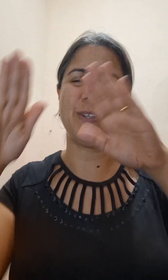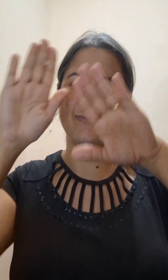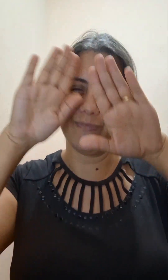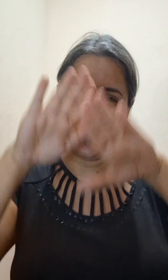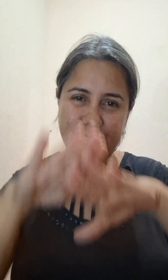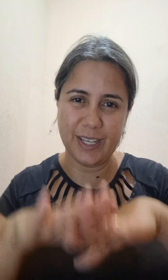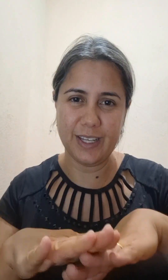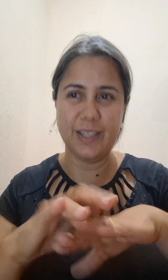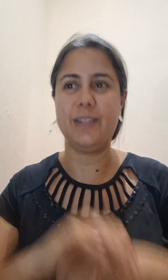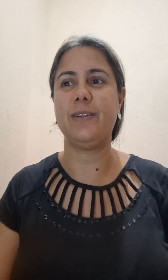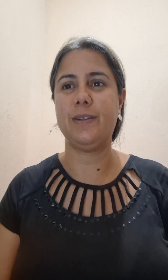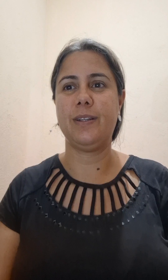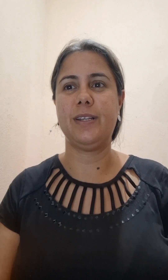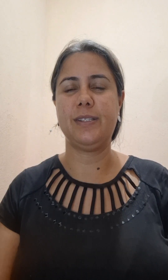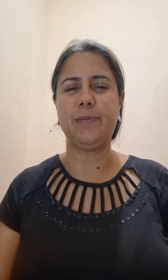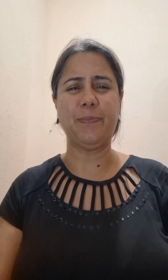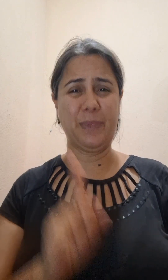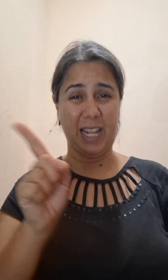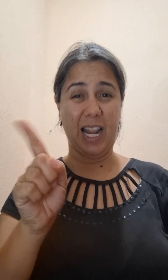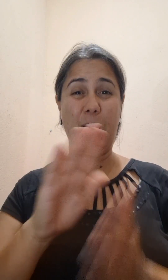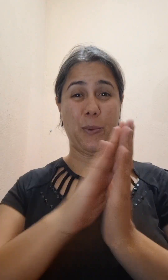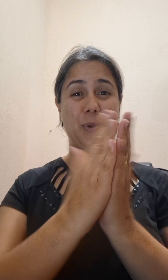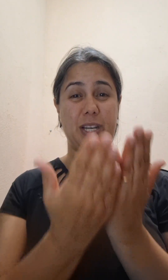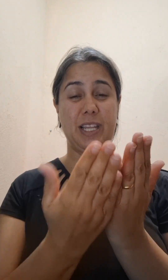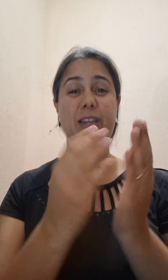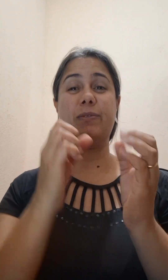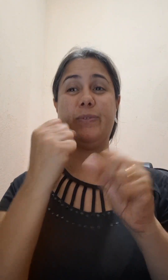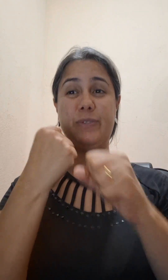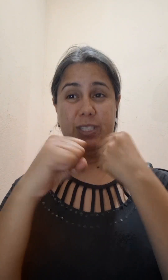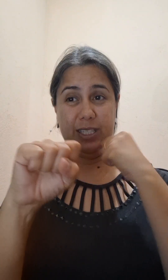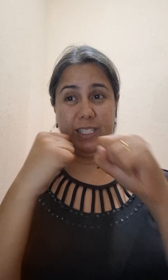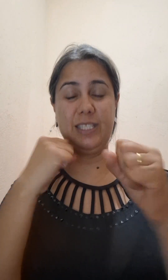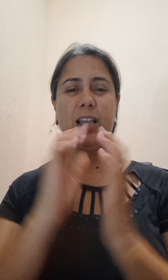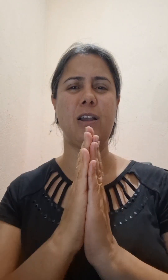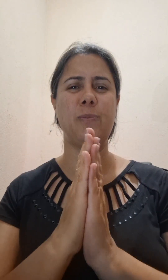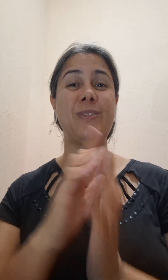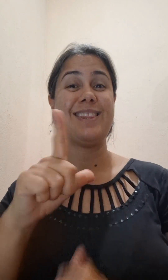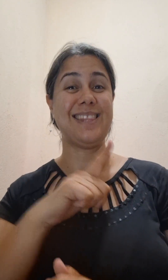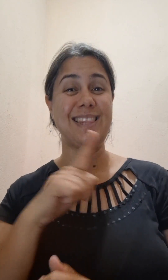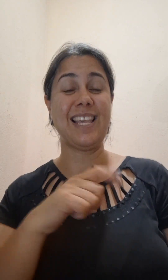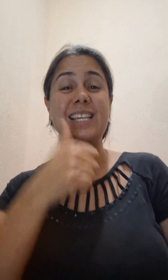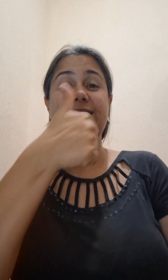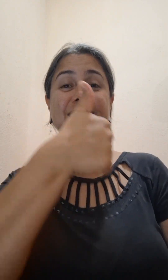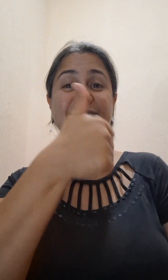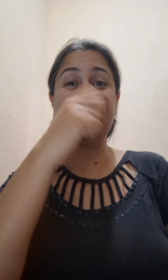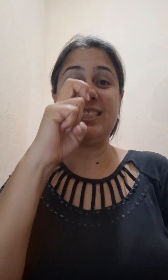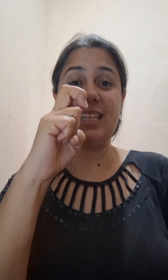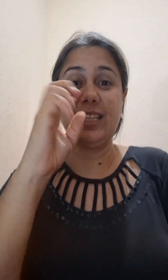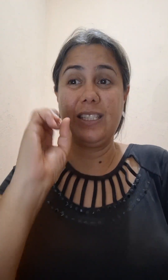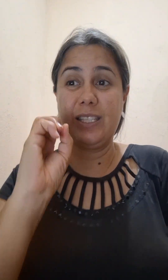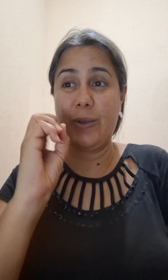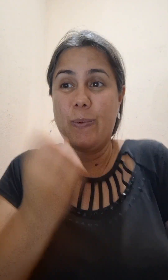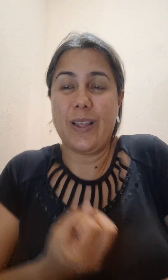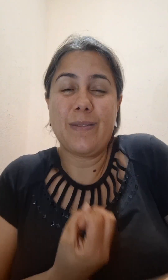jornada de adoração. O livro de Salmos é composto por